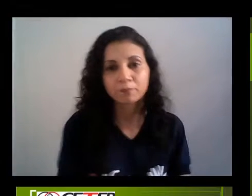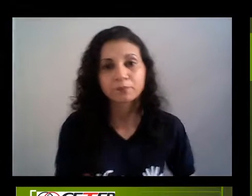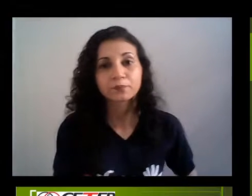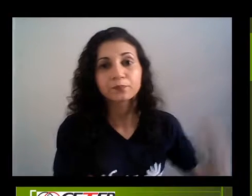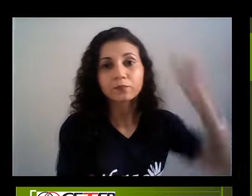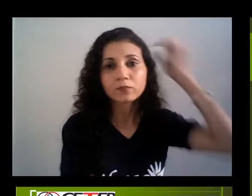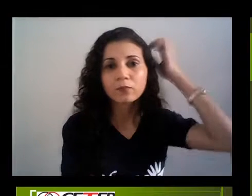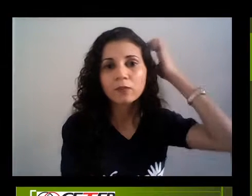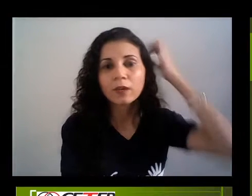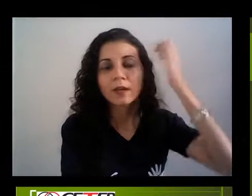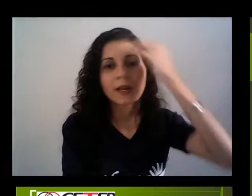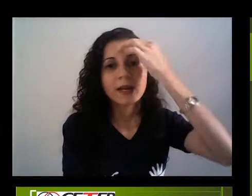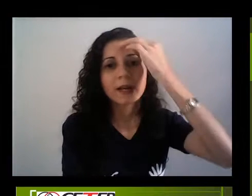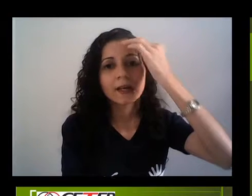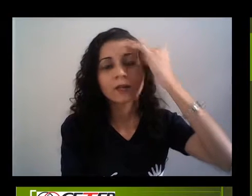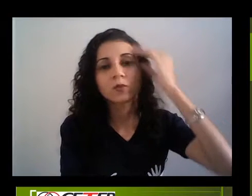aqui.